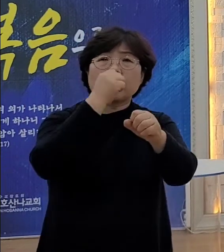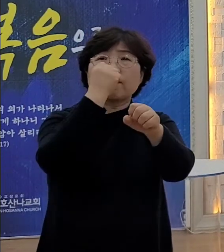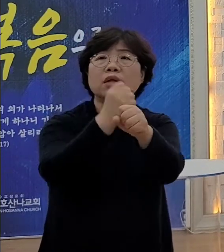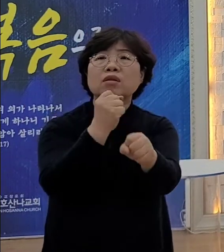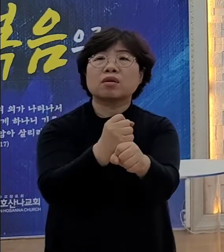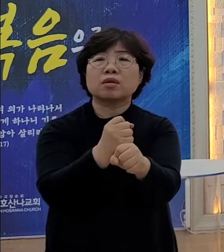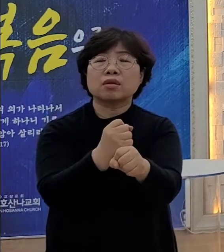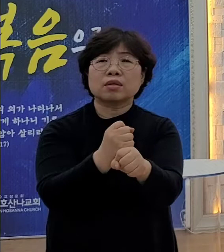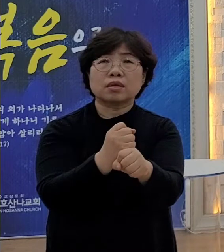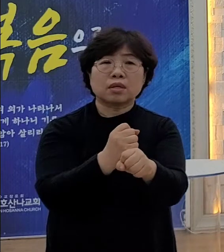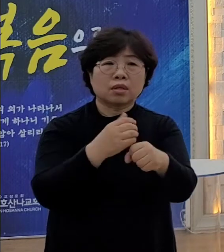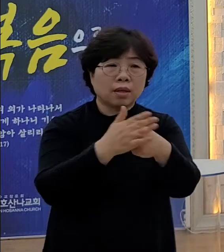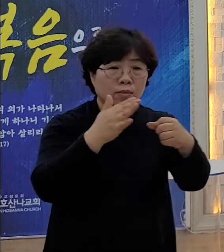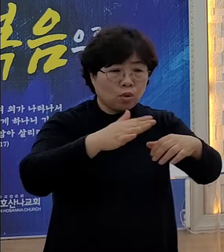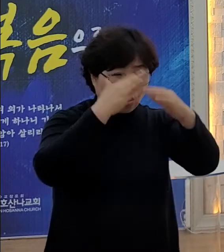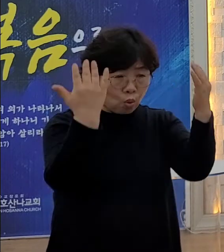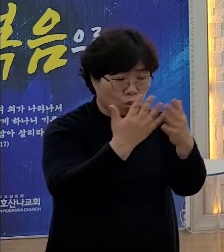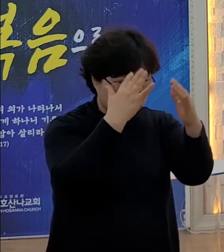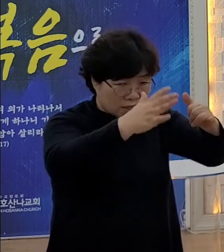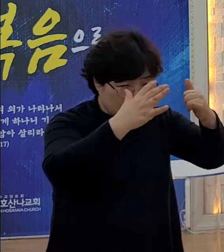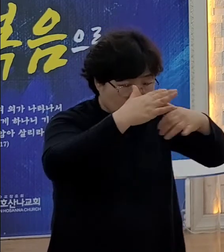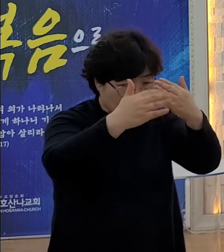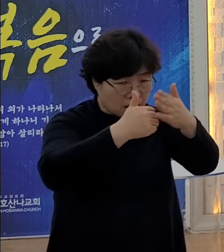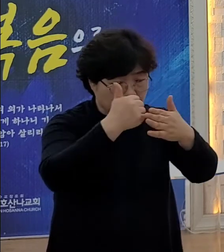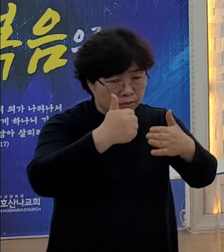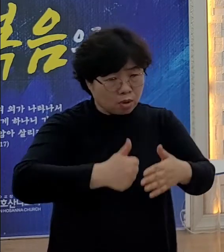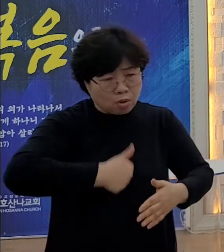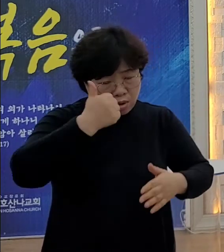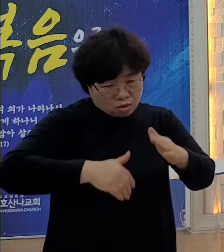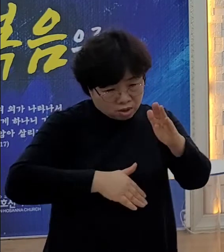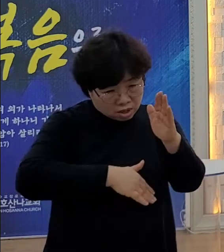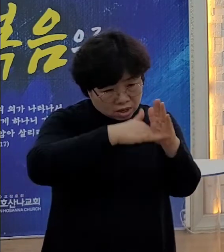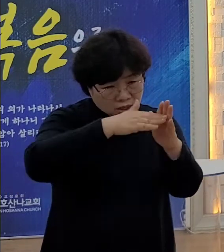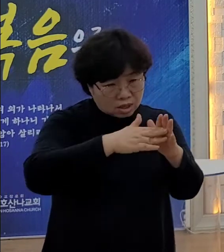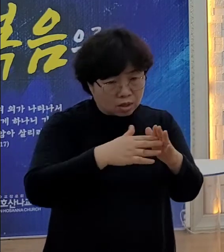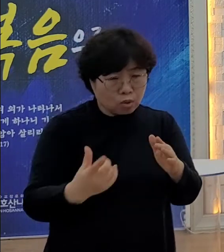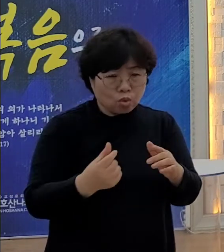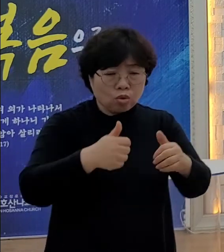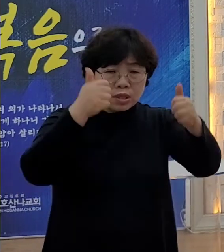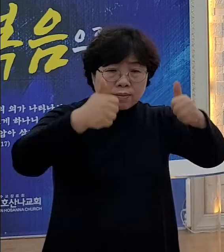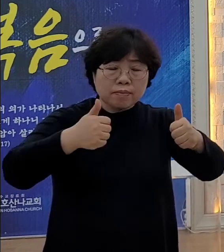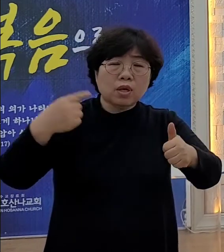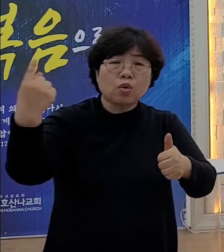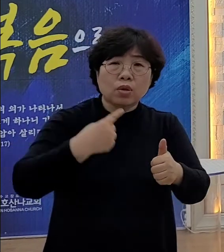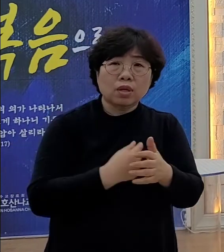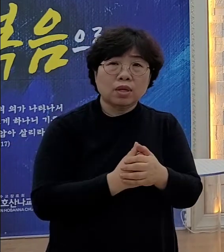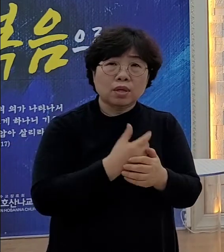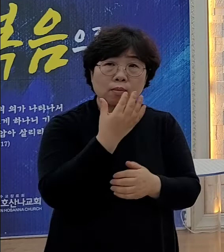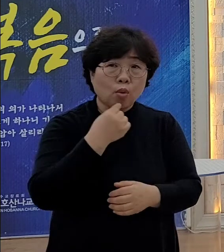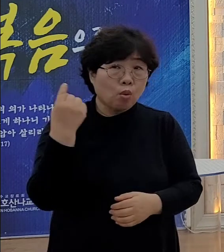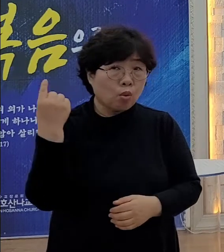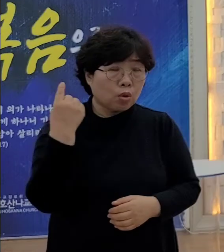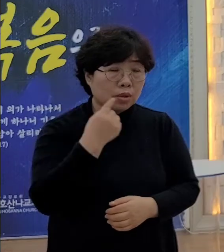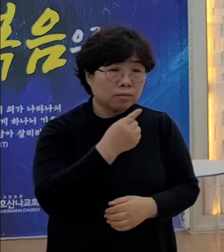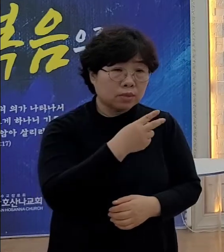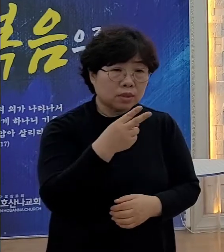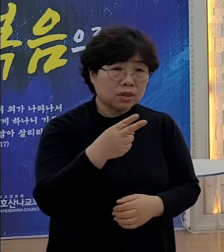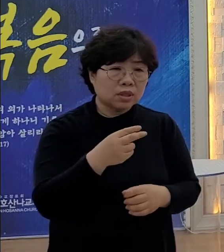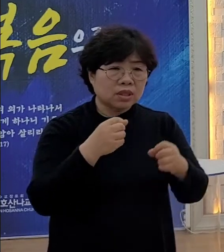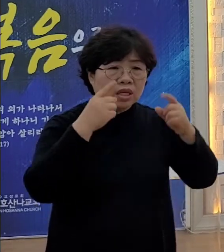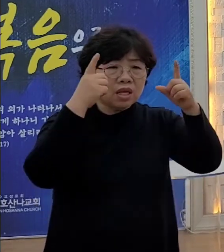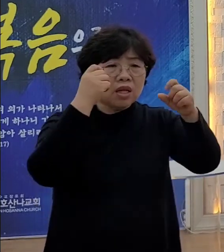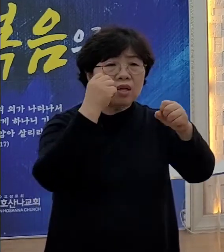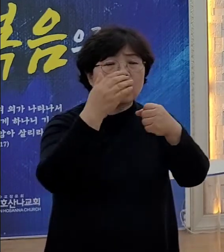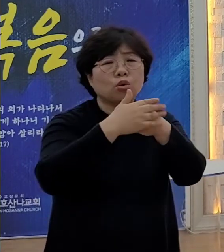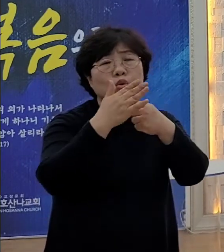지금 현재 하나님의 진노로 가득 차 있다. 곧 심판이 임박했다. 복음은 바로 이 사실을